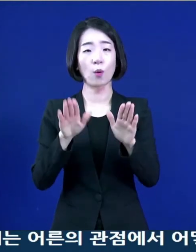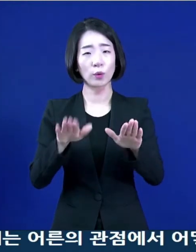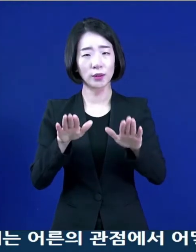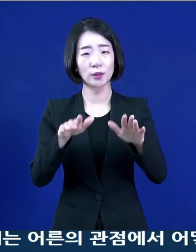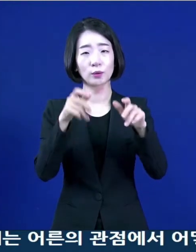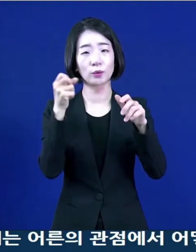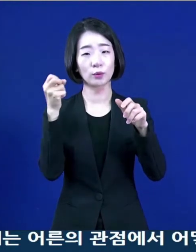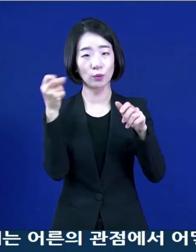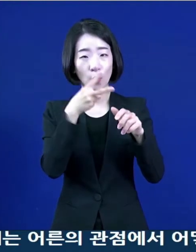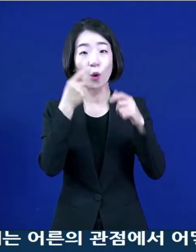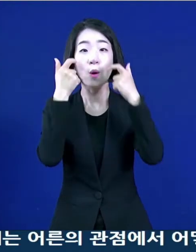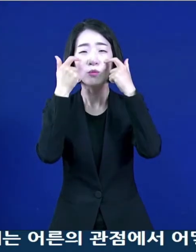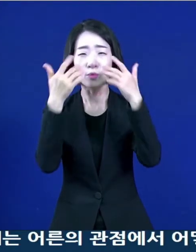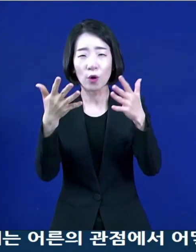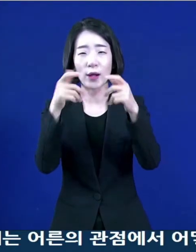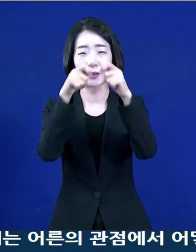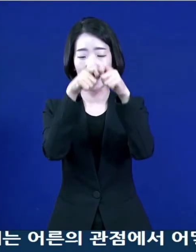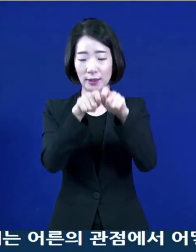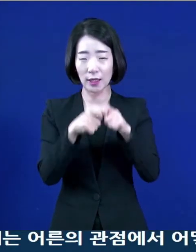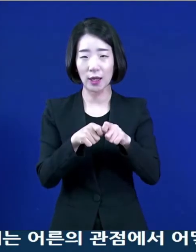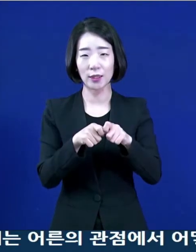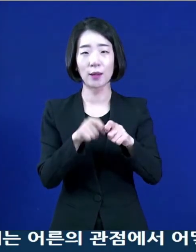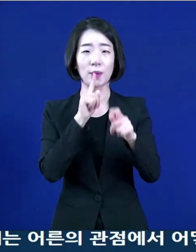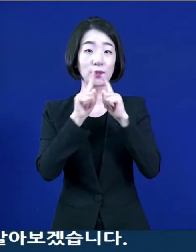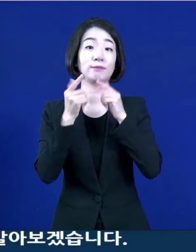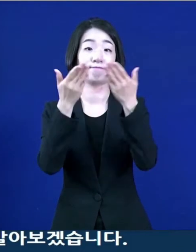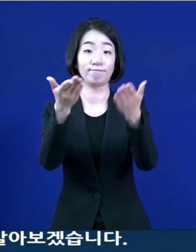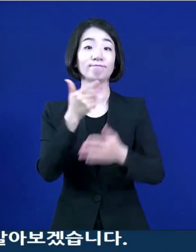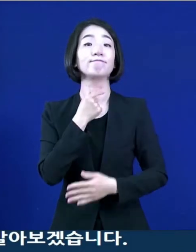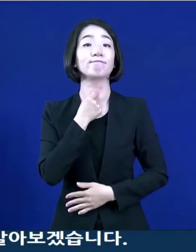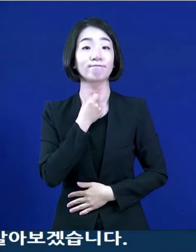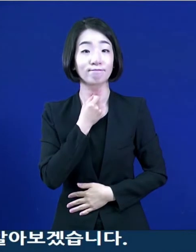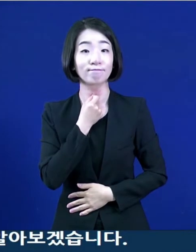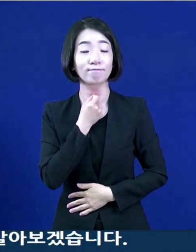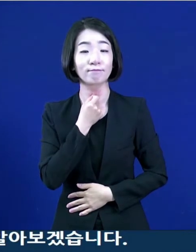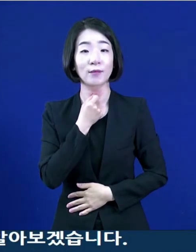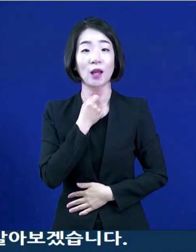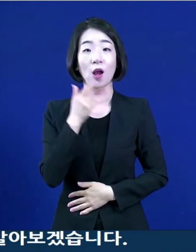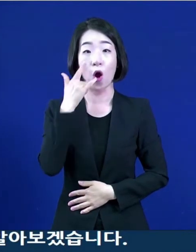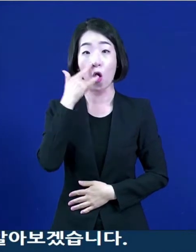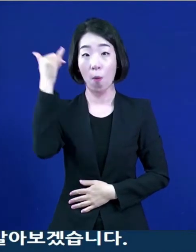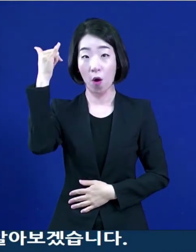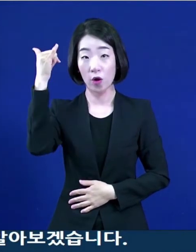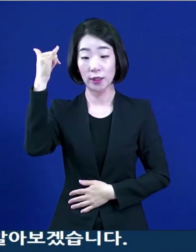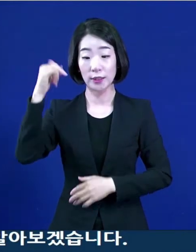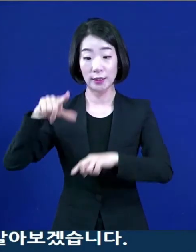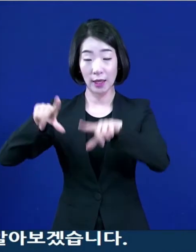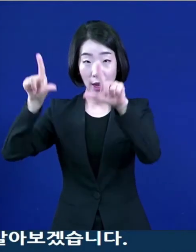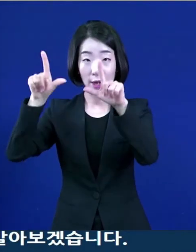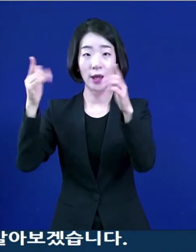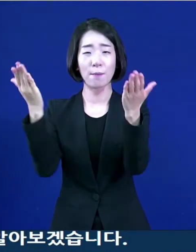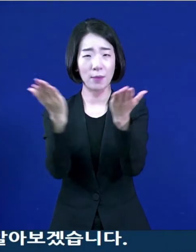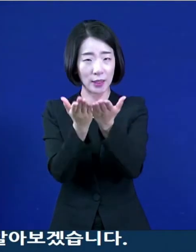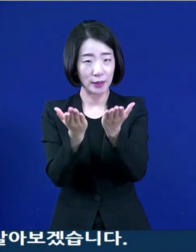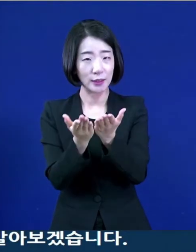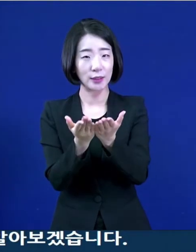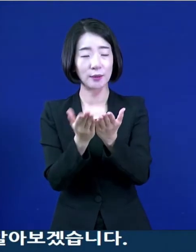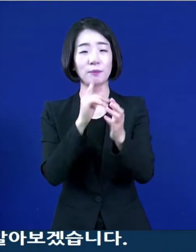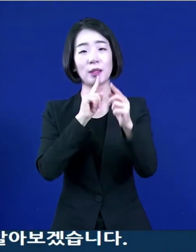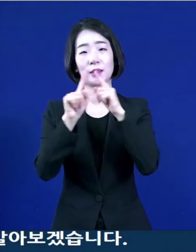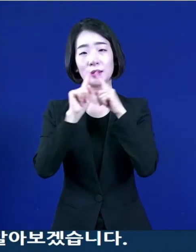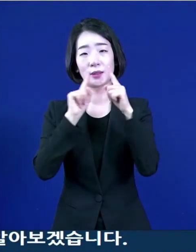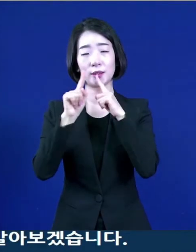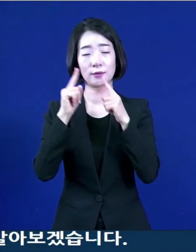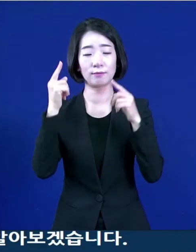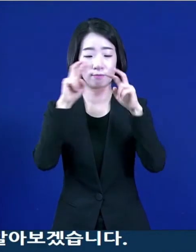더욱더 분명하고 좀 더 자세하게, 그리고 오늘 이 어버이 주일에 맞는 교훈을 찾아서 이 말씀을